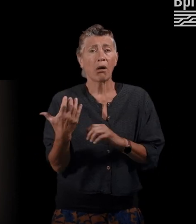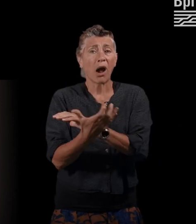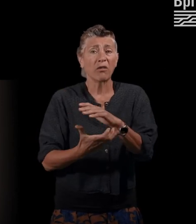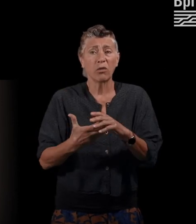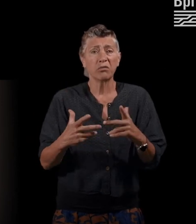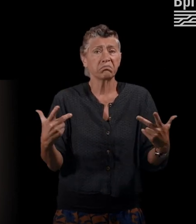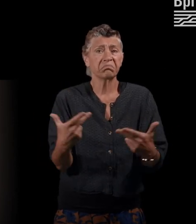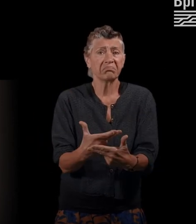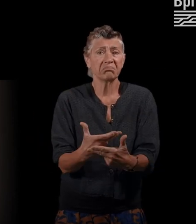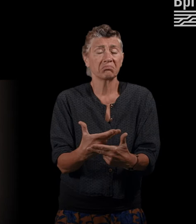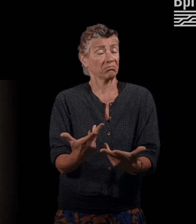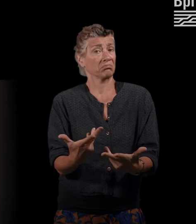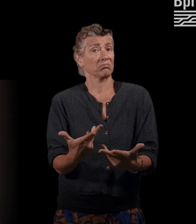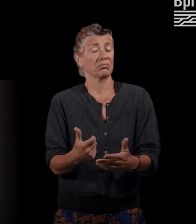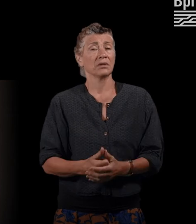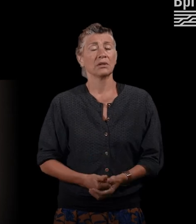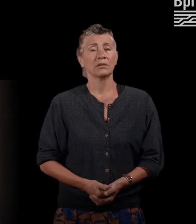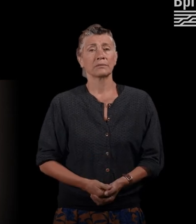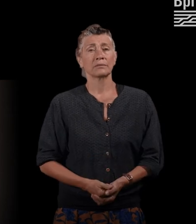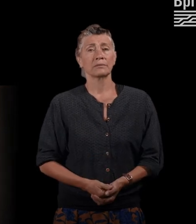arrêtée en cours de route.